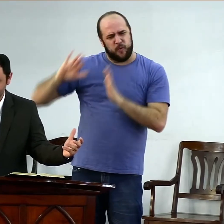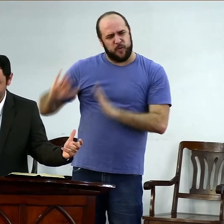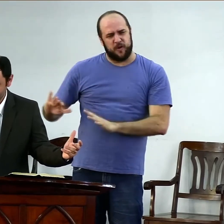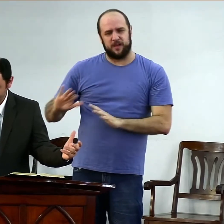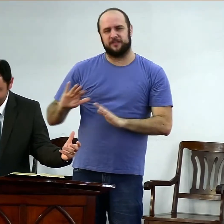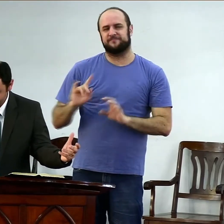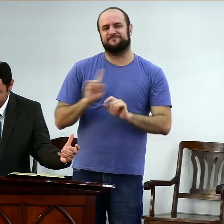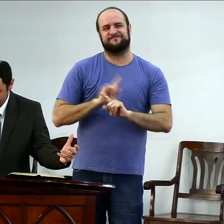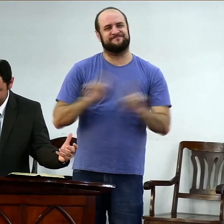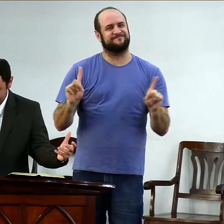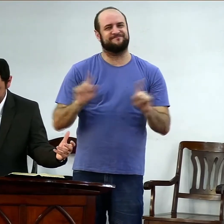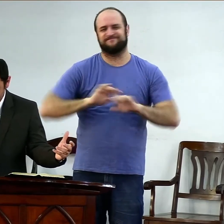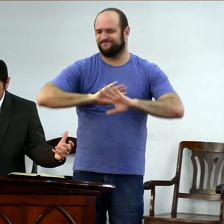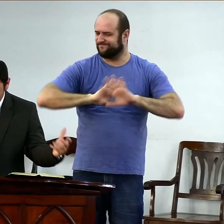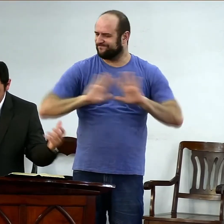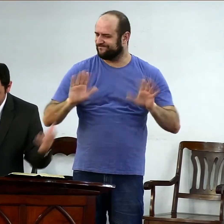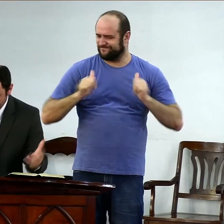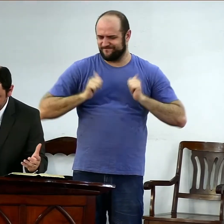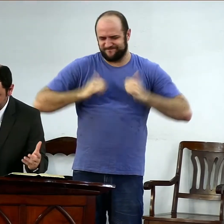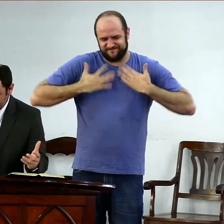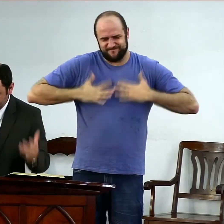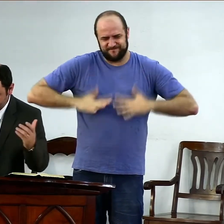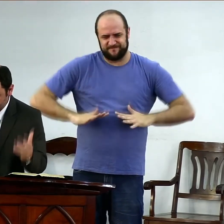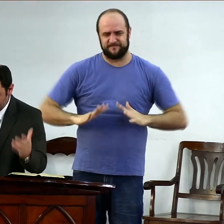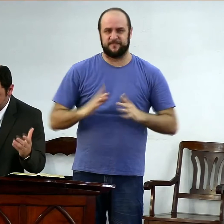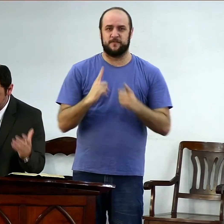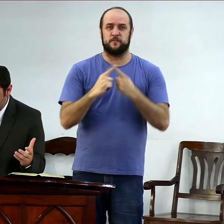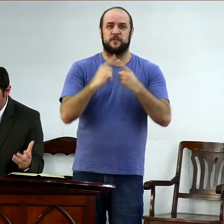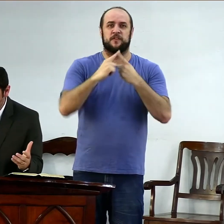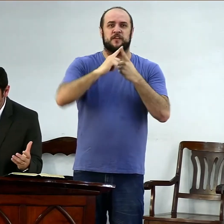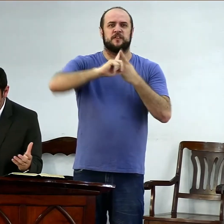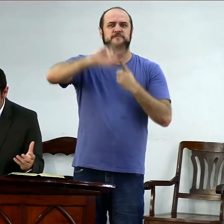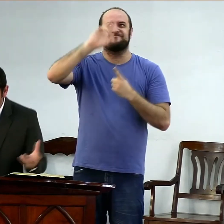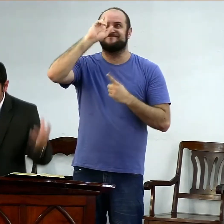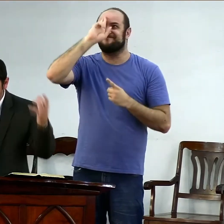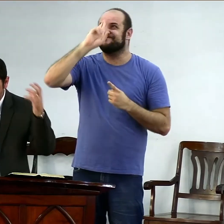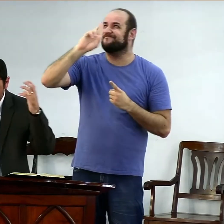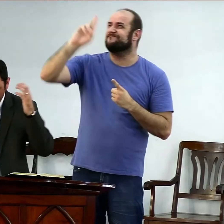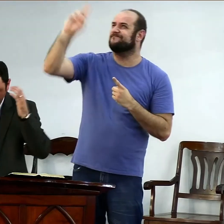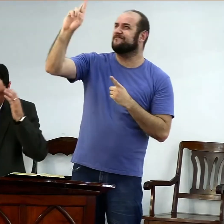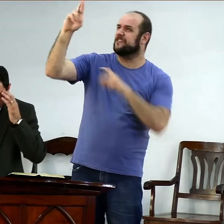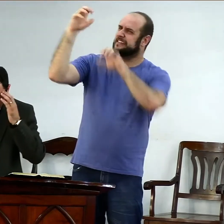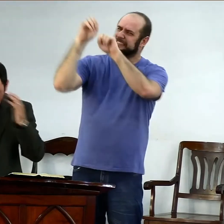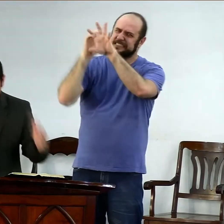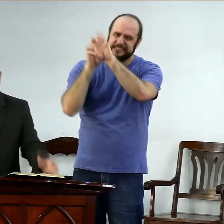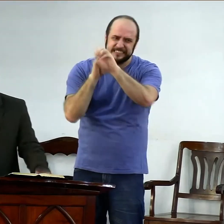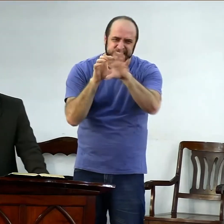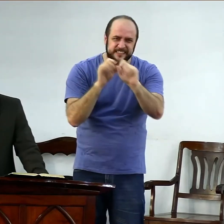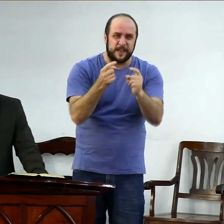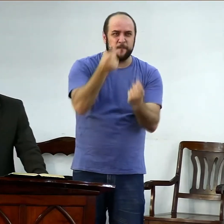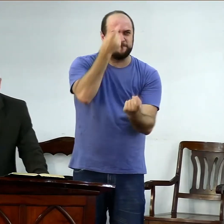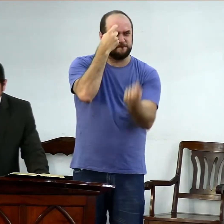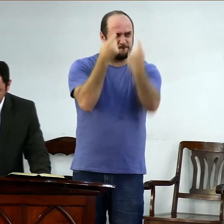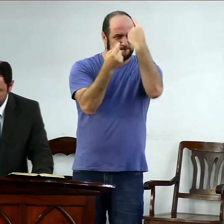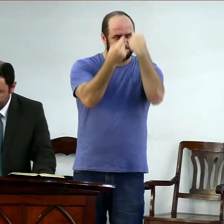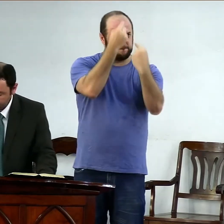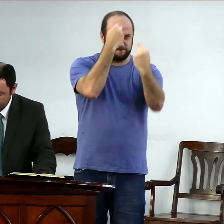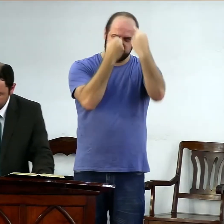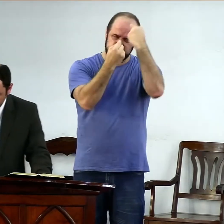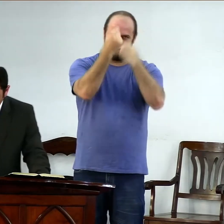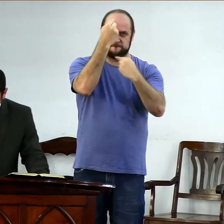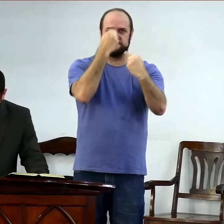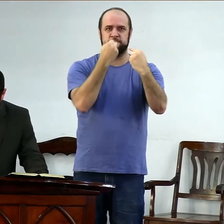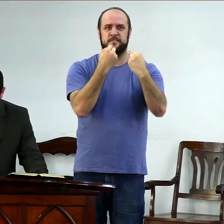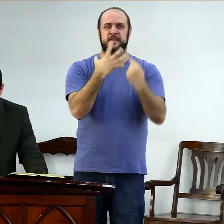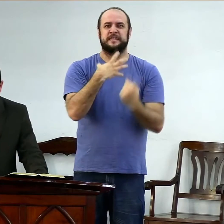Não, não, pois Ele e seus ensinamentos ocuparão a nossa mente e proverá para os